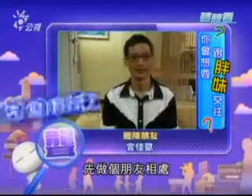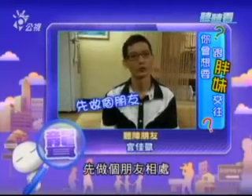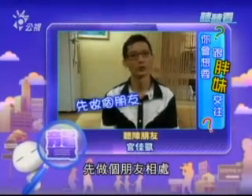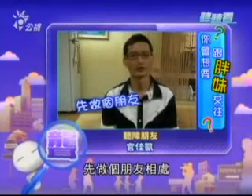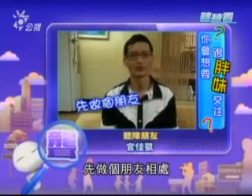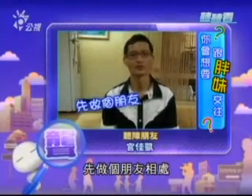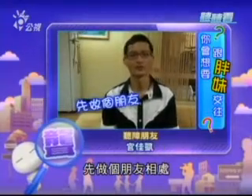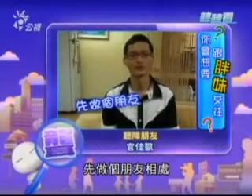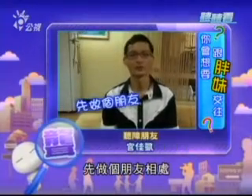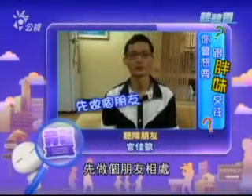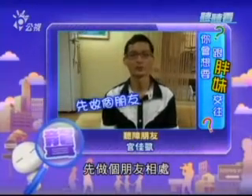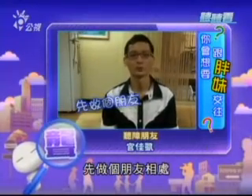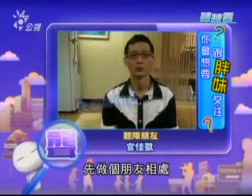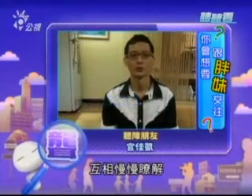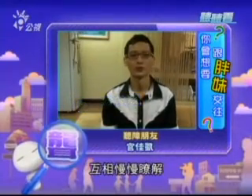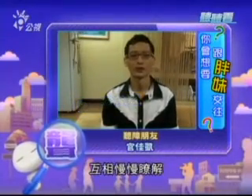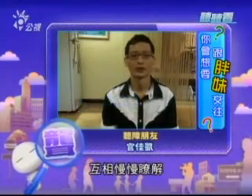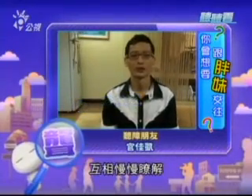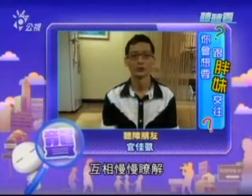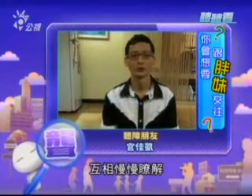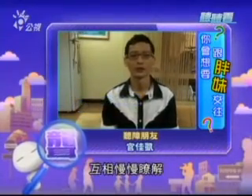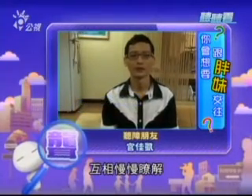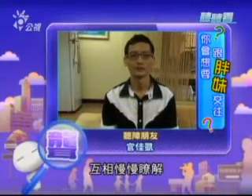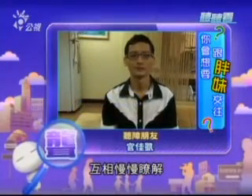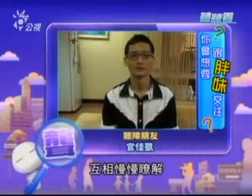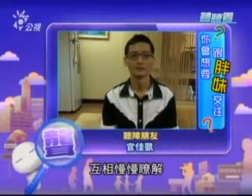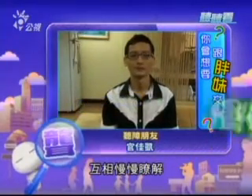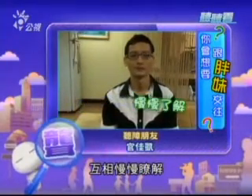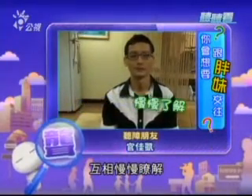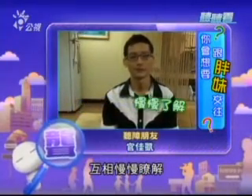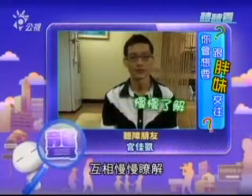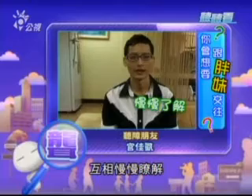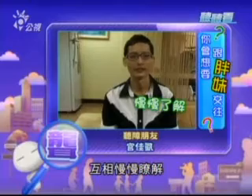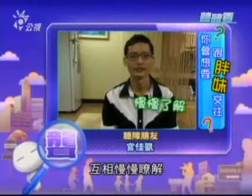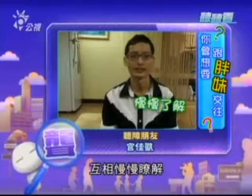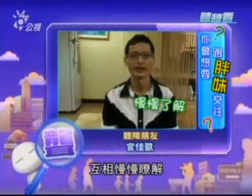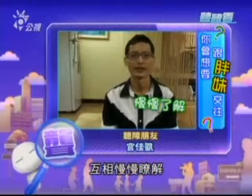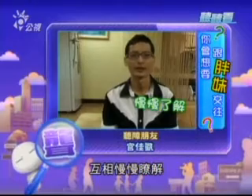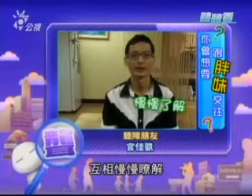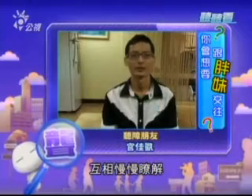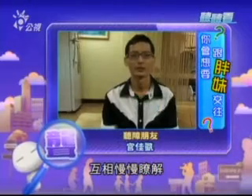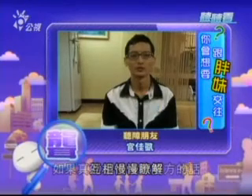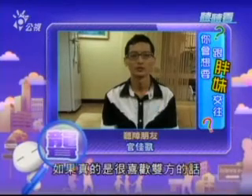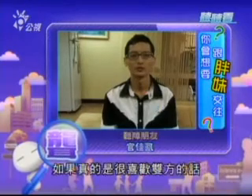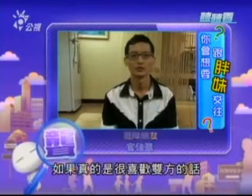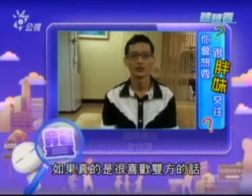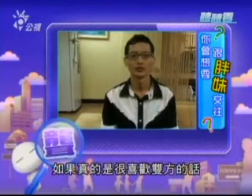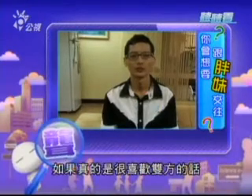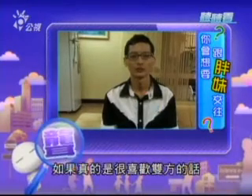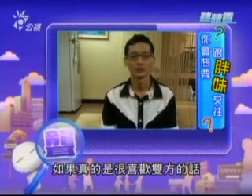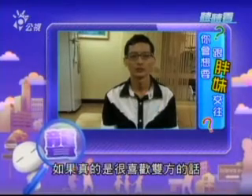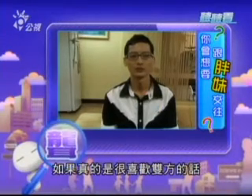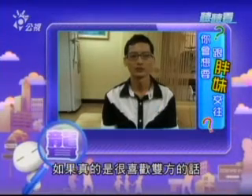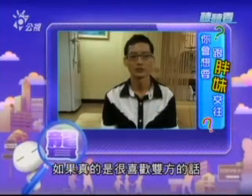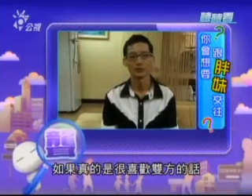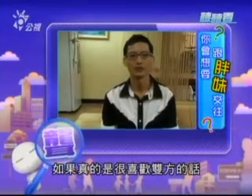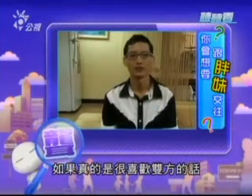做个朋友相处，然后互相慢慢了解，如果真的是很喜欢双方的